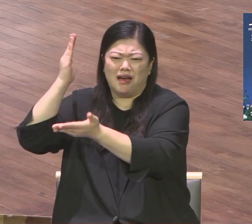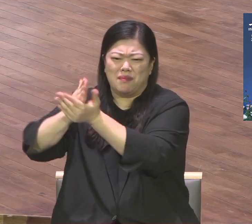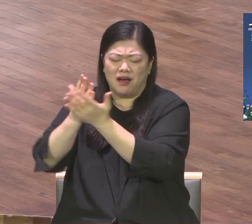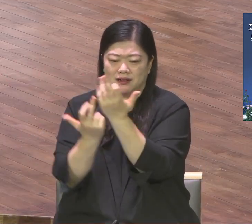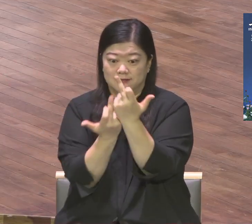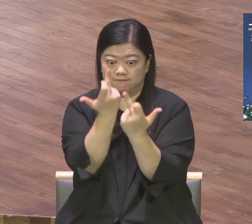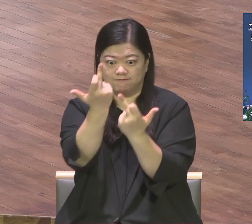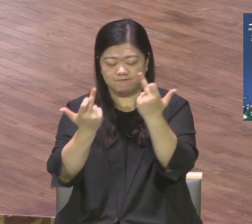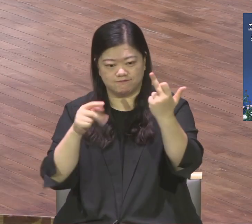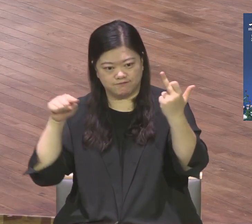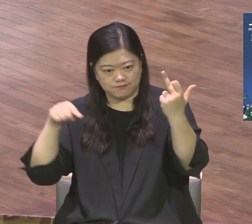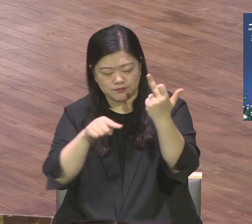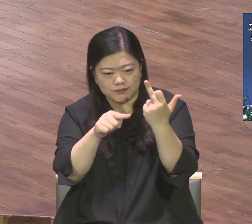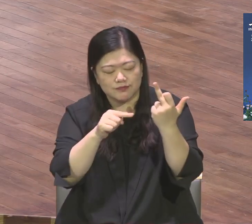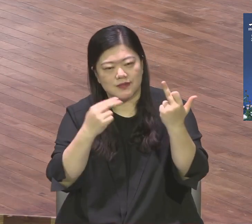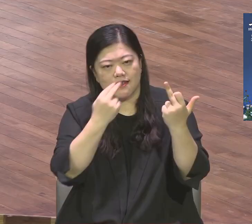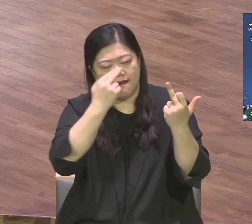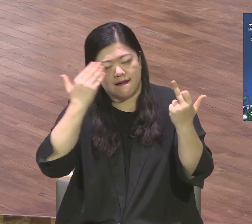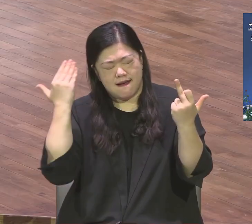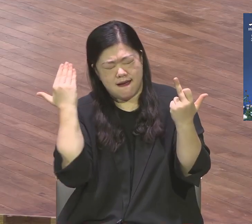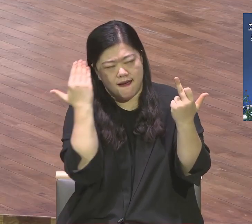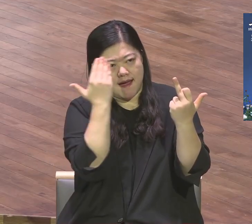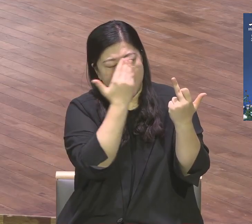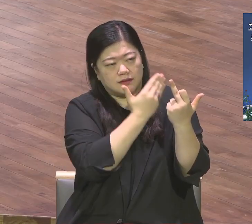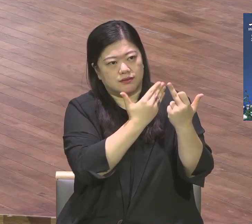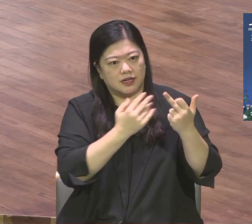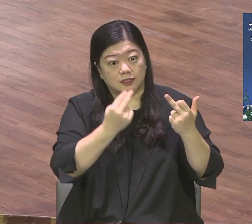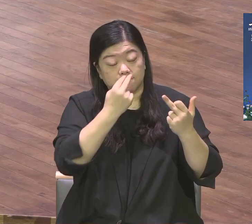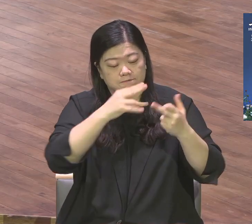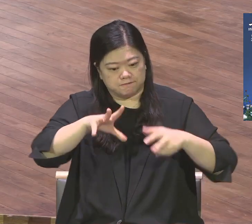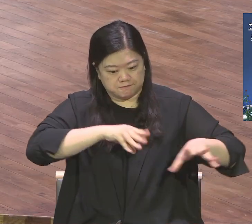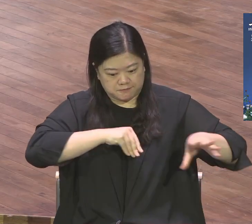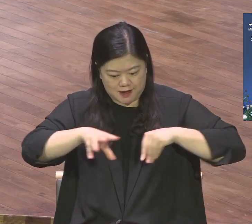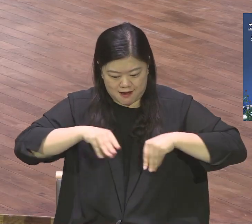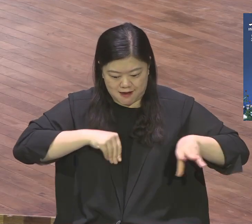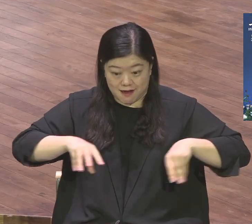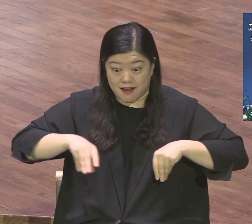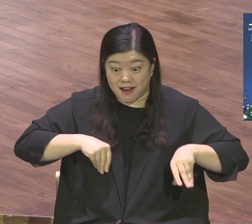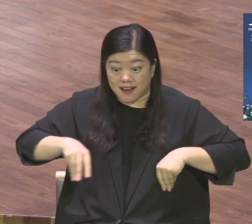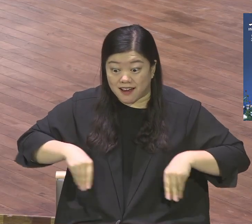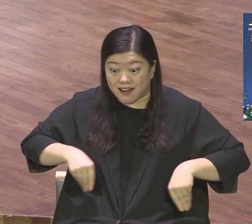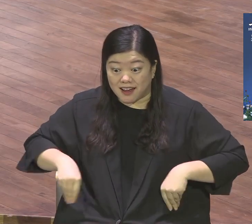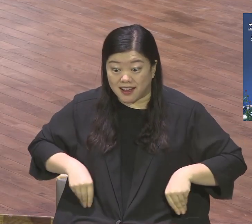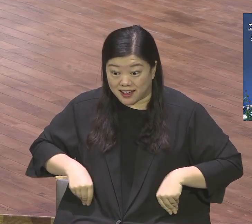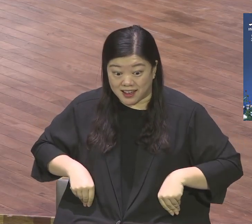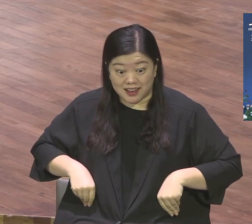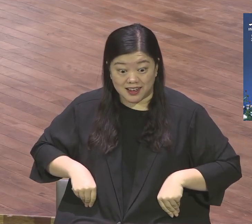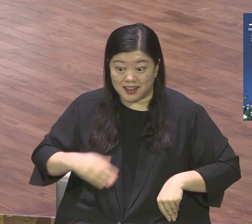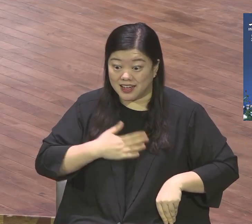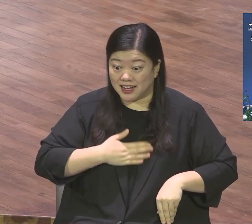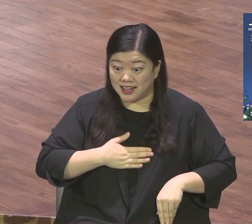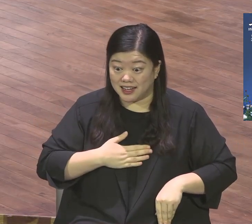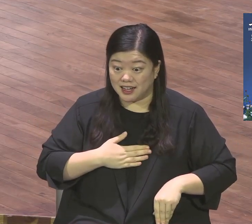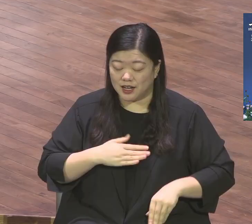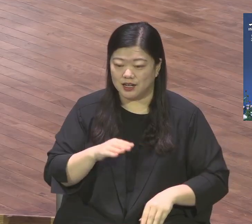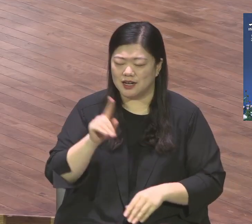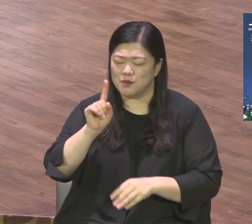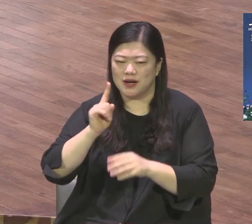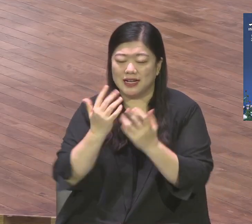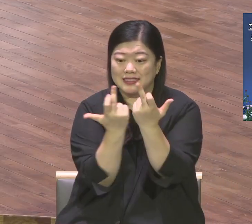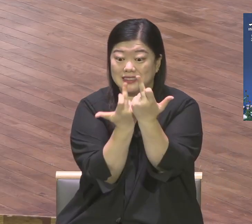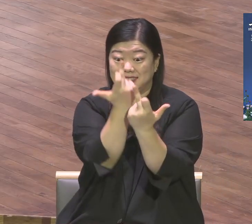삼립욕. 이 삼립욕을 하게 되면요, 나무에서 삼림에서 방출되는 이 푸른 이